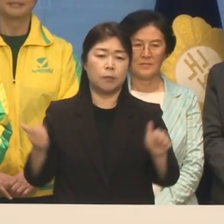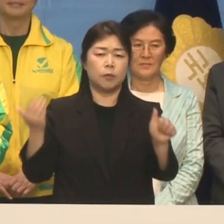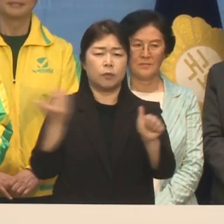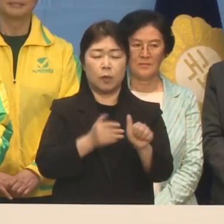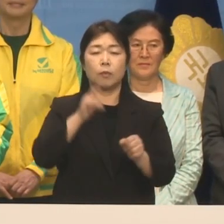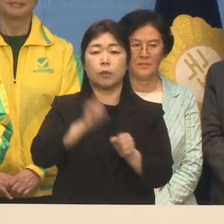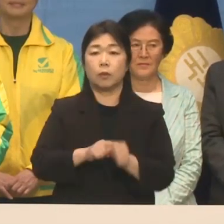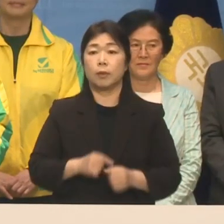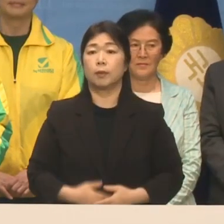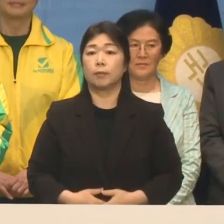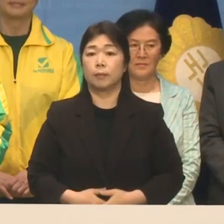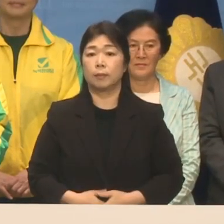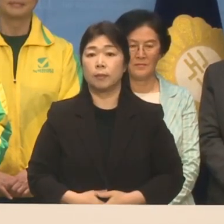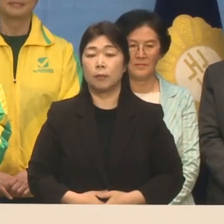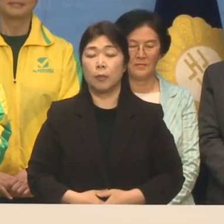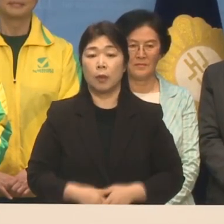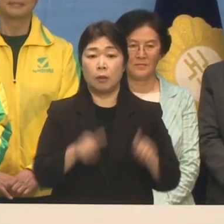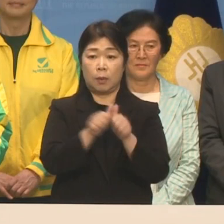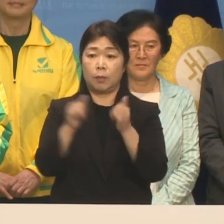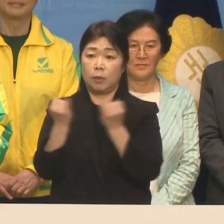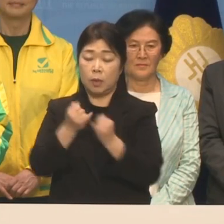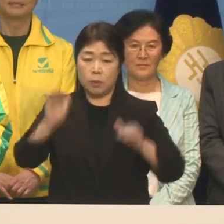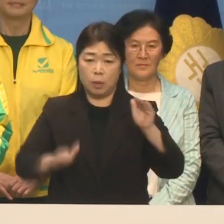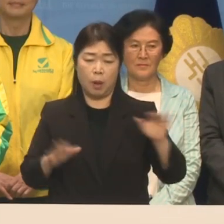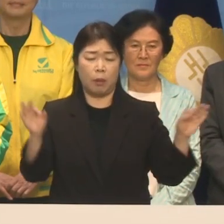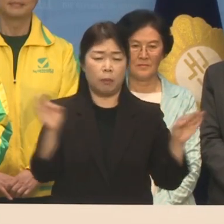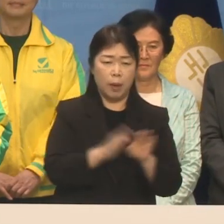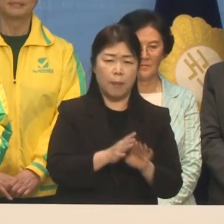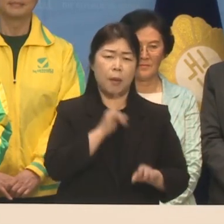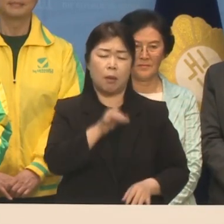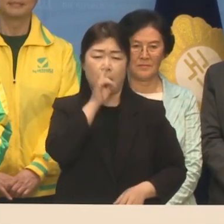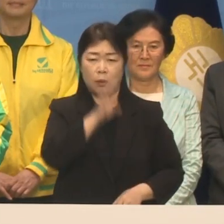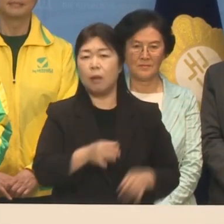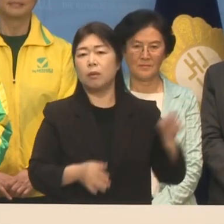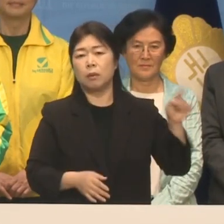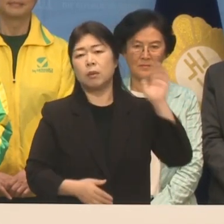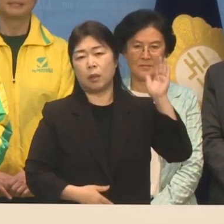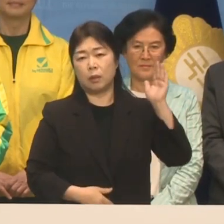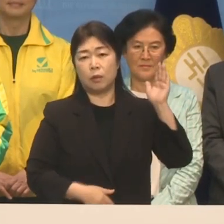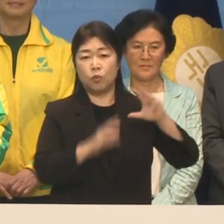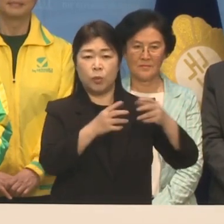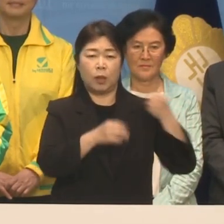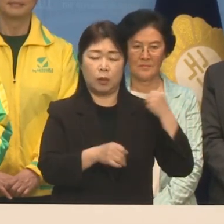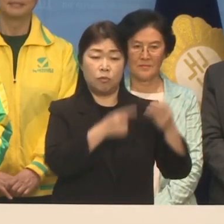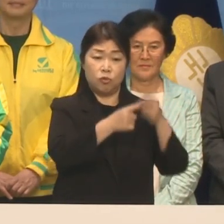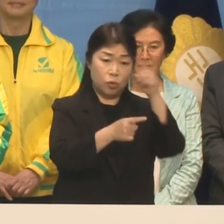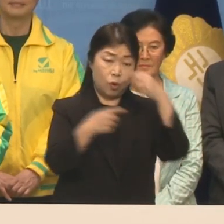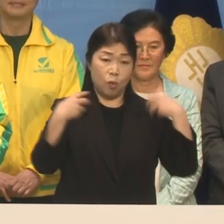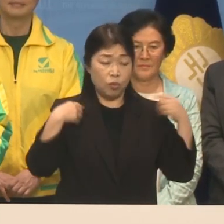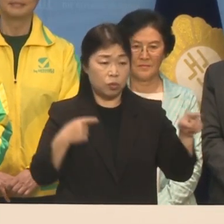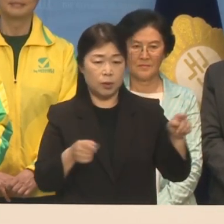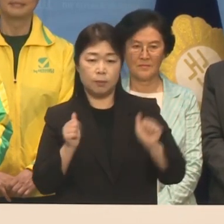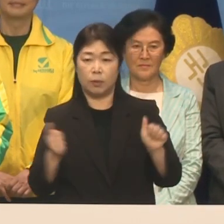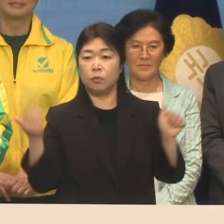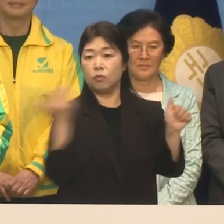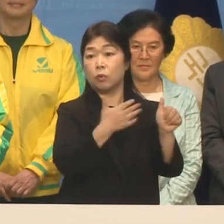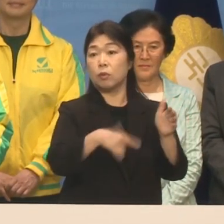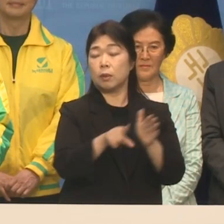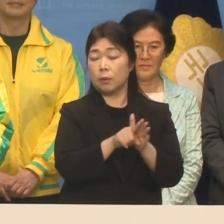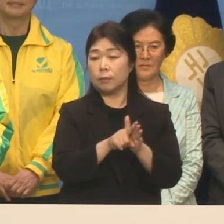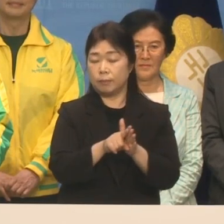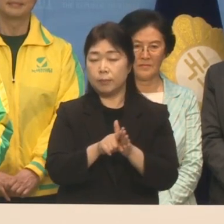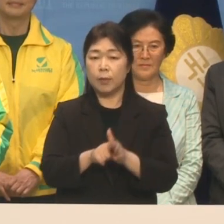생각합니다. 구조적 성차별이 사라졌다는 말도 되지 않는 이야기를 하는 국민의힘과 윤석열 정권